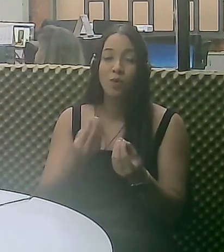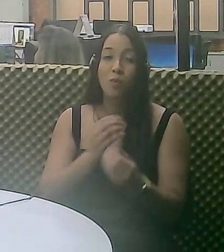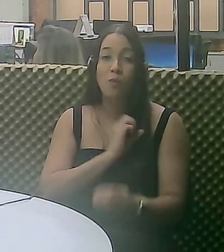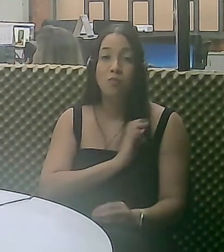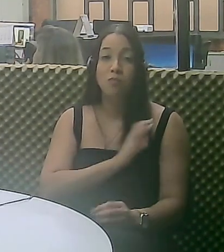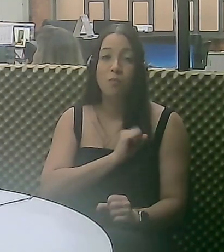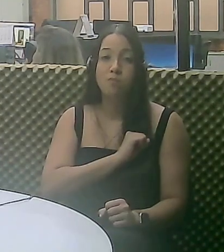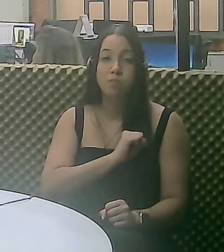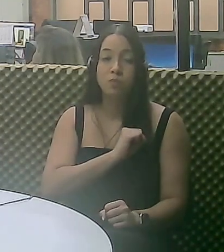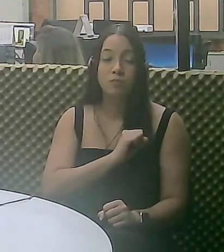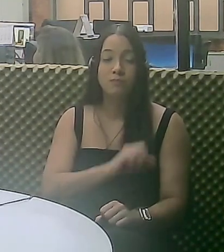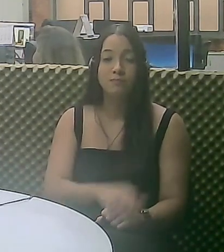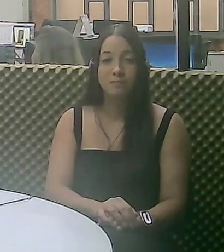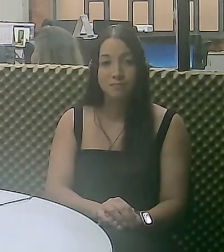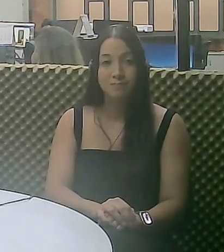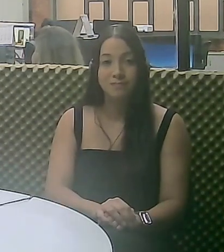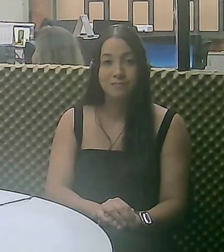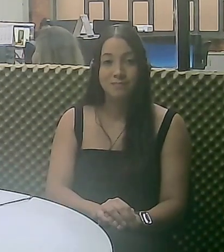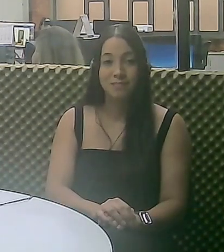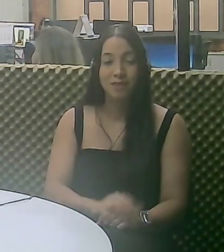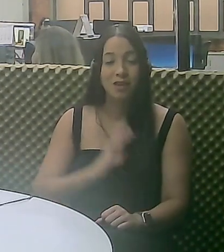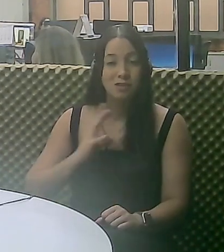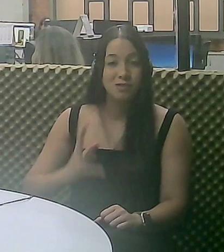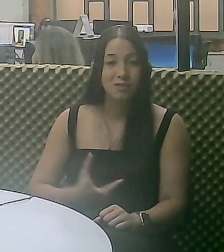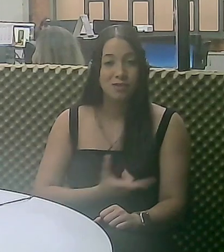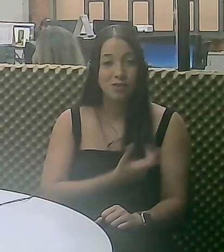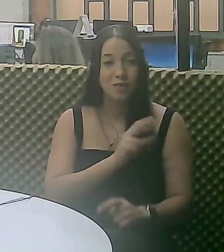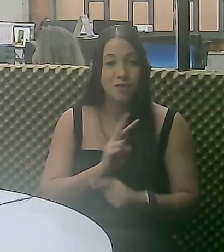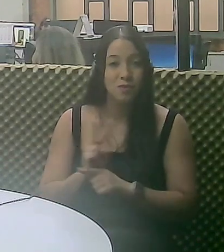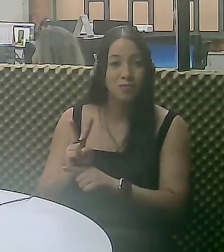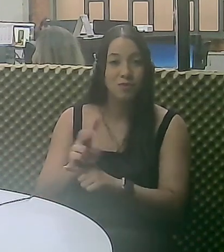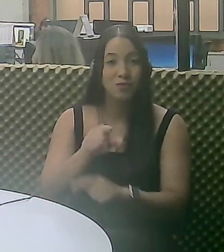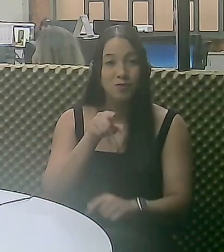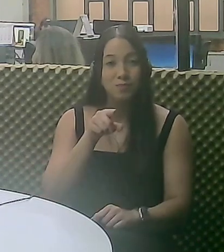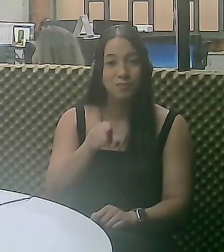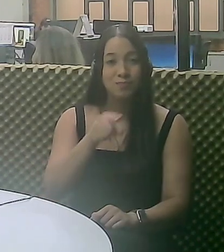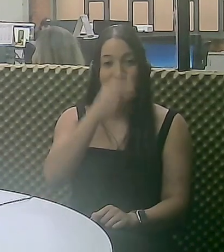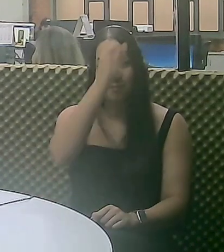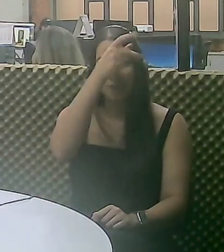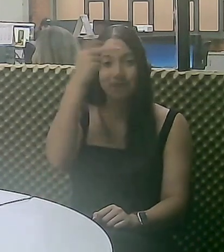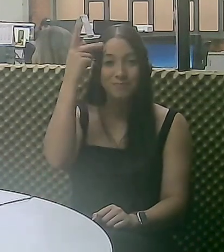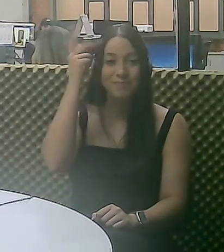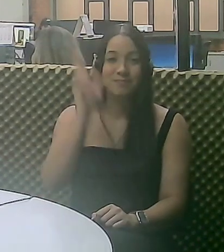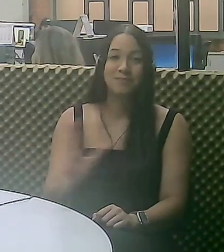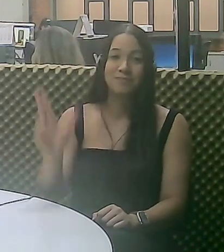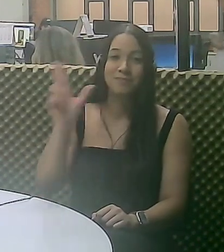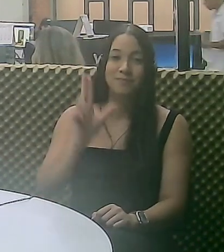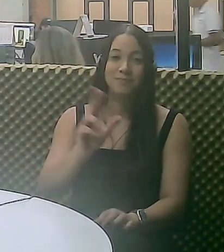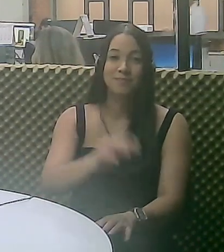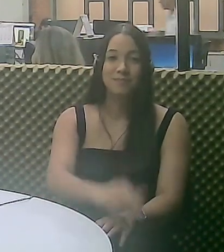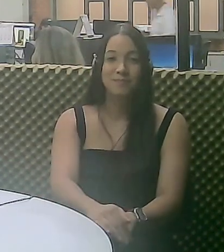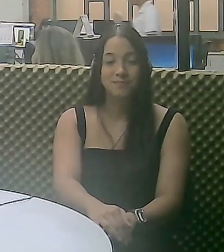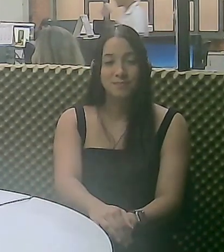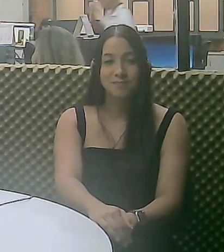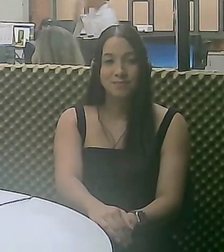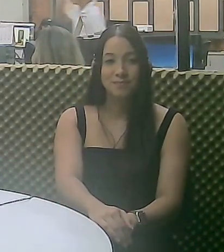parada cardiorrespiratória. Tudo para salvar vidas e cuidar bem de você. Prefeitura de Uberlândia.